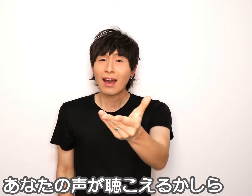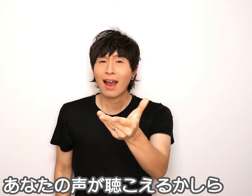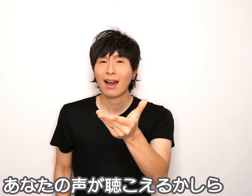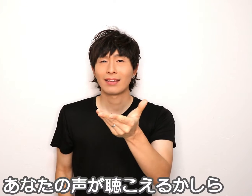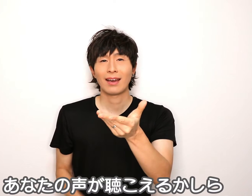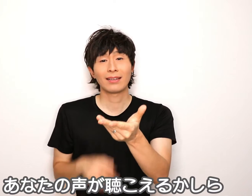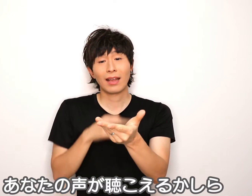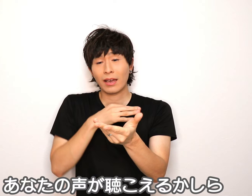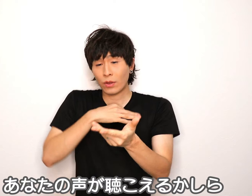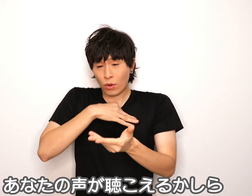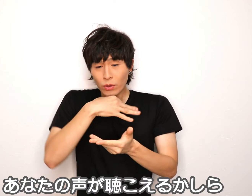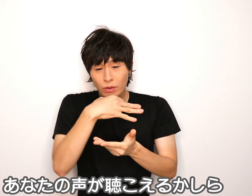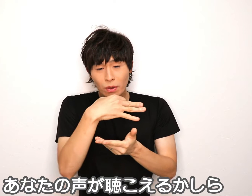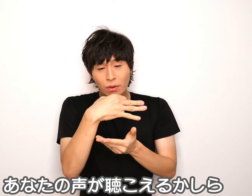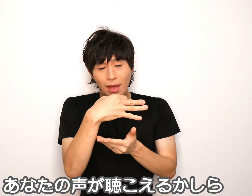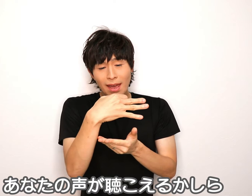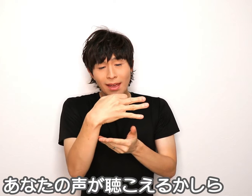あなたの声が